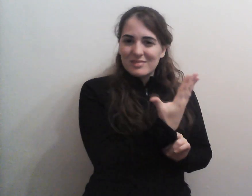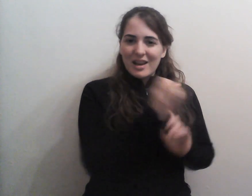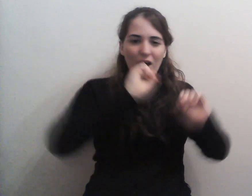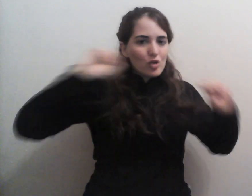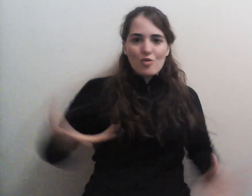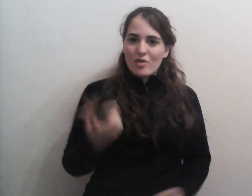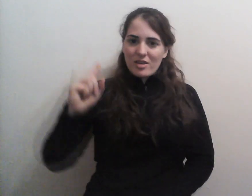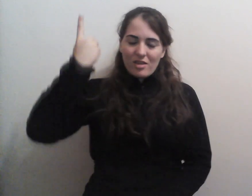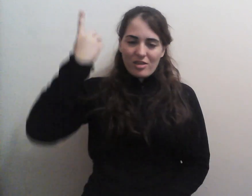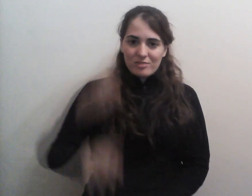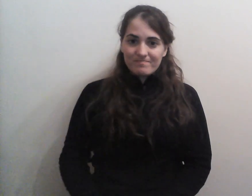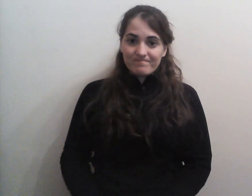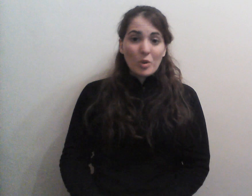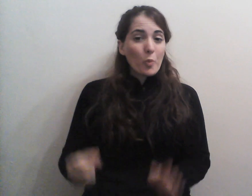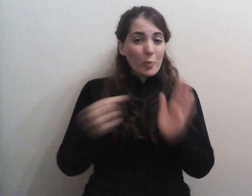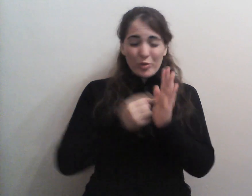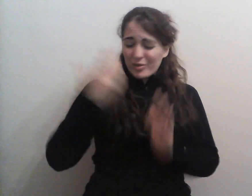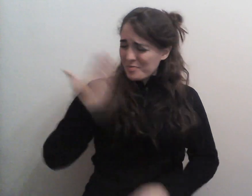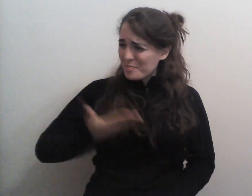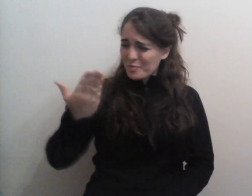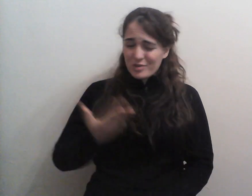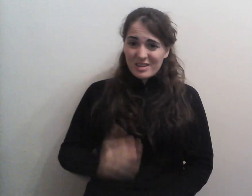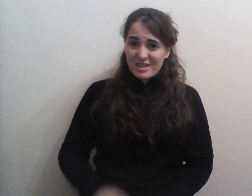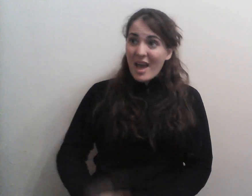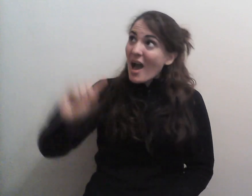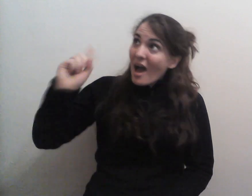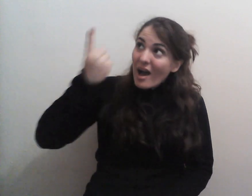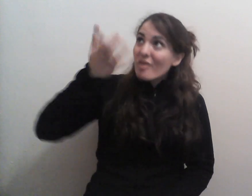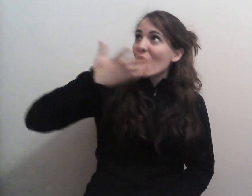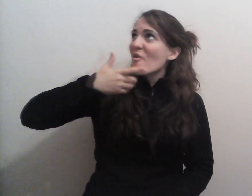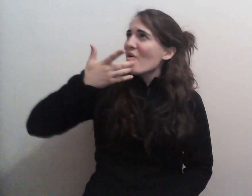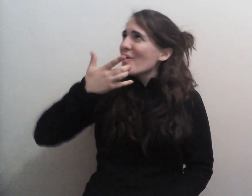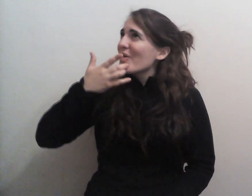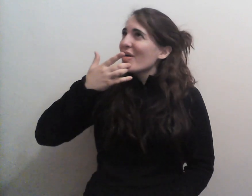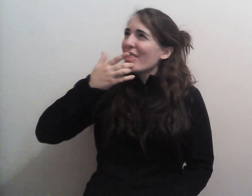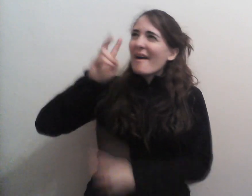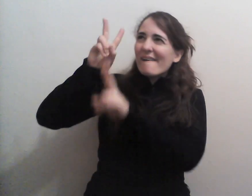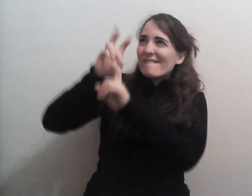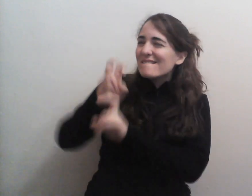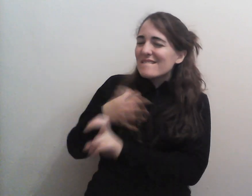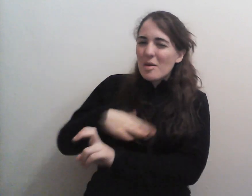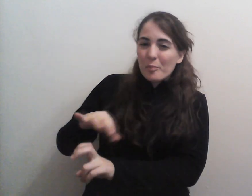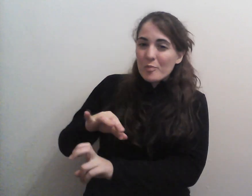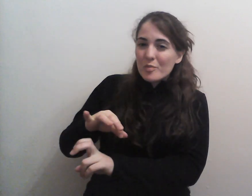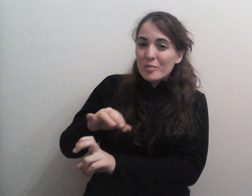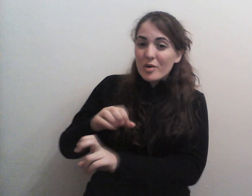esta mañana, que no podemos tener acceso a Dios, que no podemos conocer a Dios sin Jesucristo. Porque sin